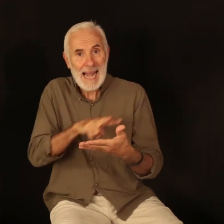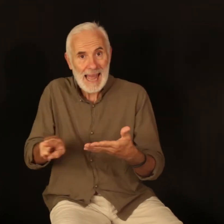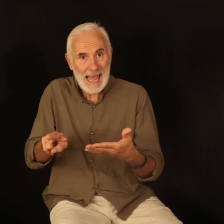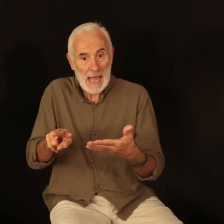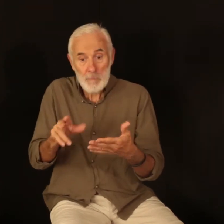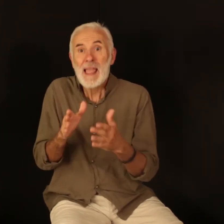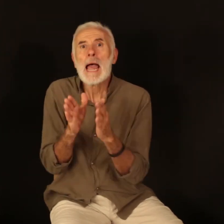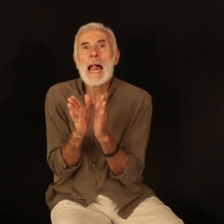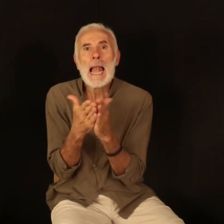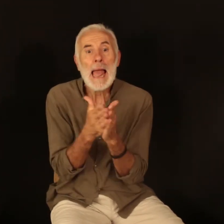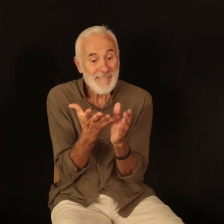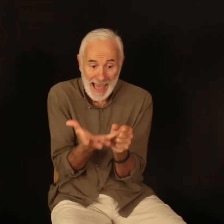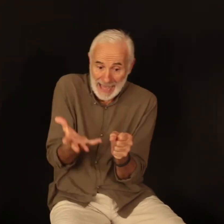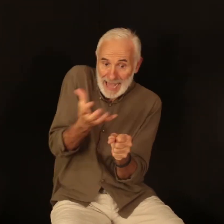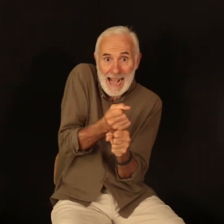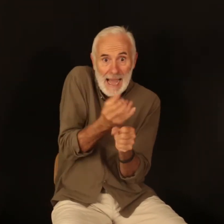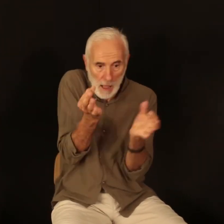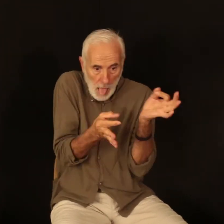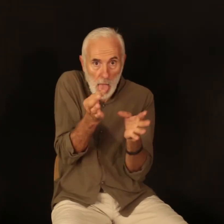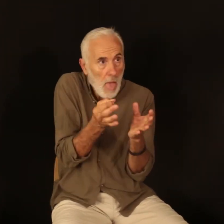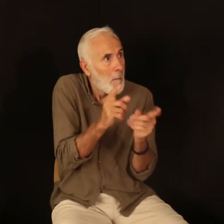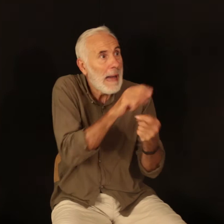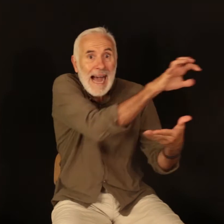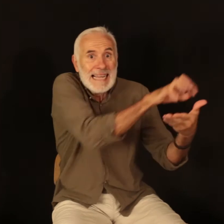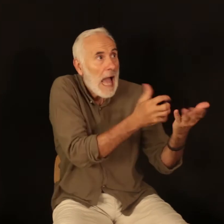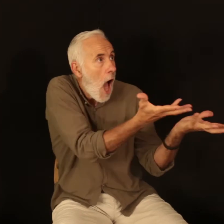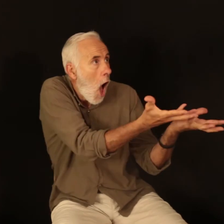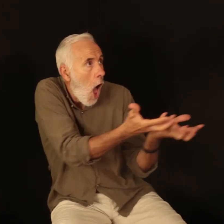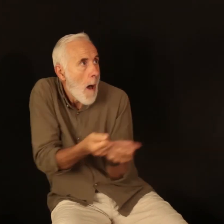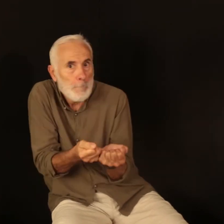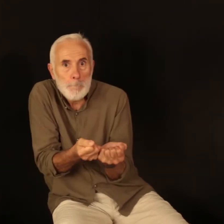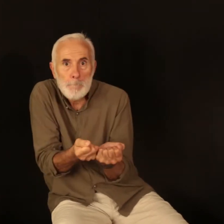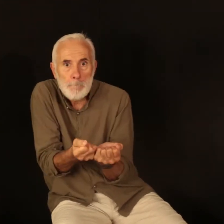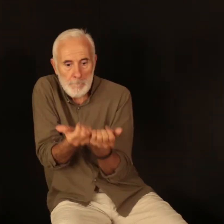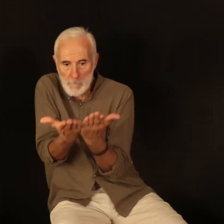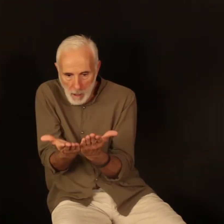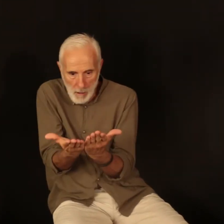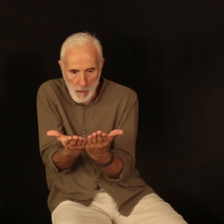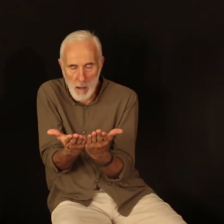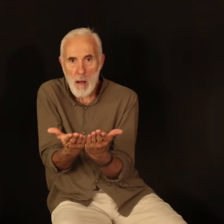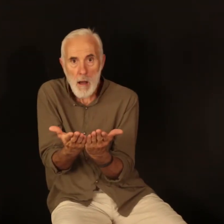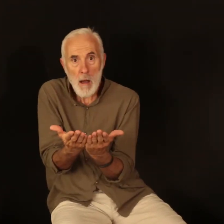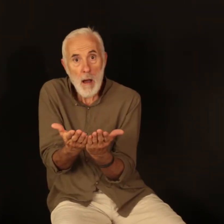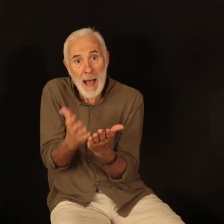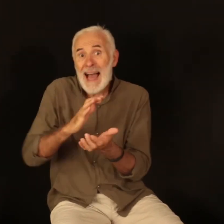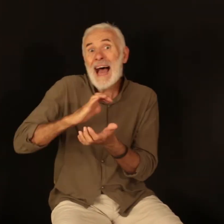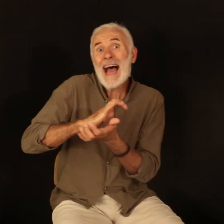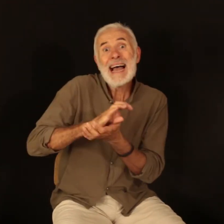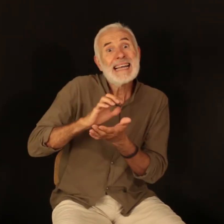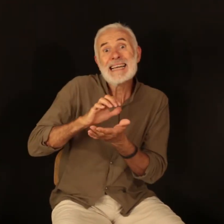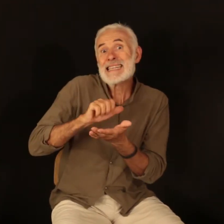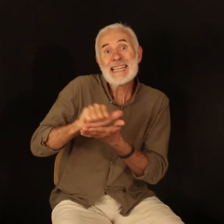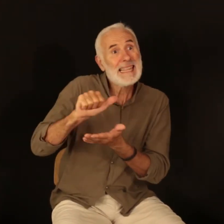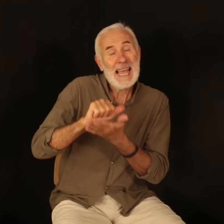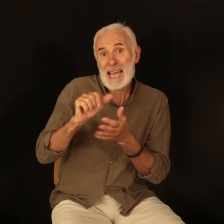texte. De plus, éditer, c'est d'abord lire. Et finalement, une édition d'un livre, c'est